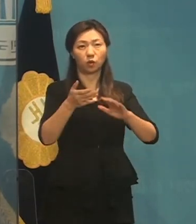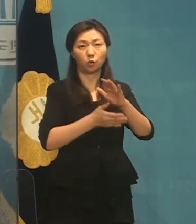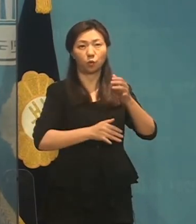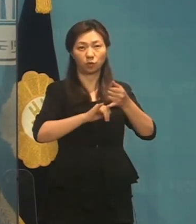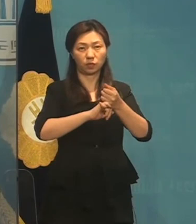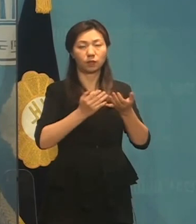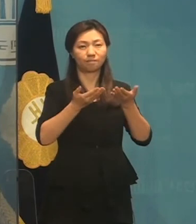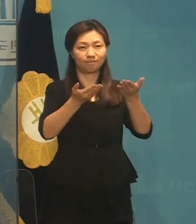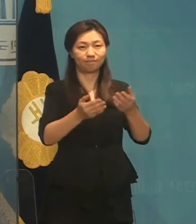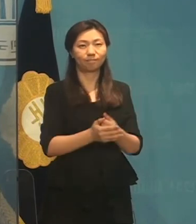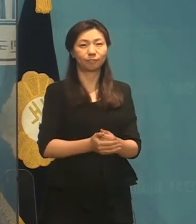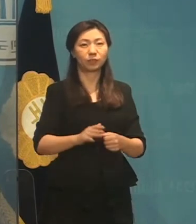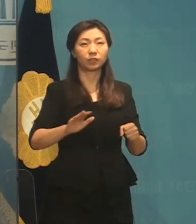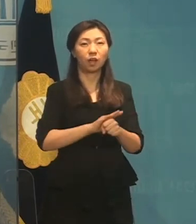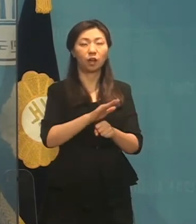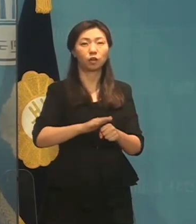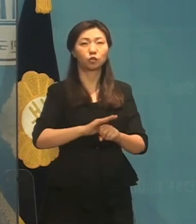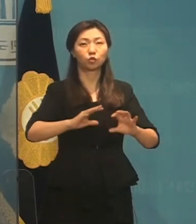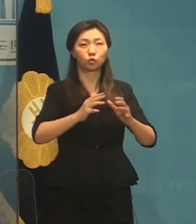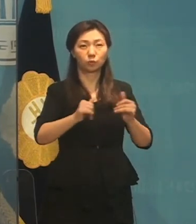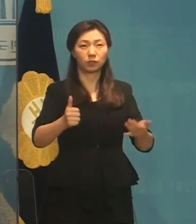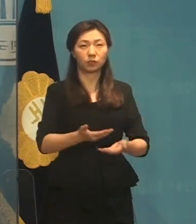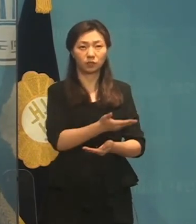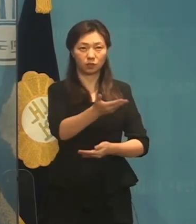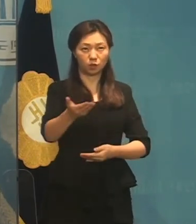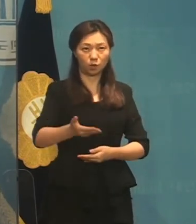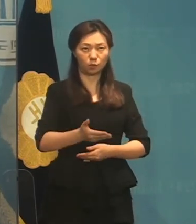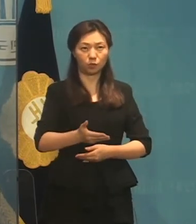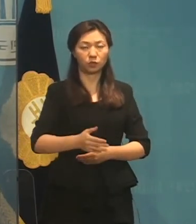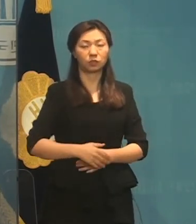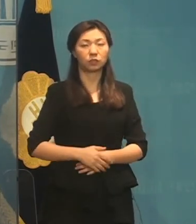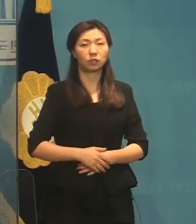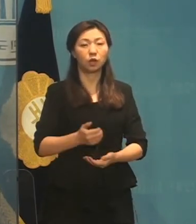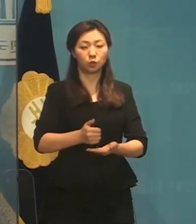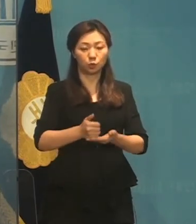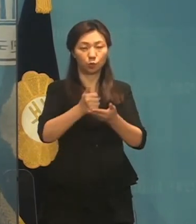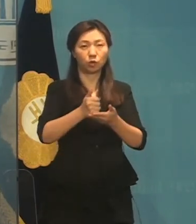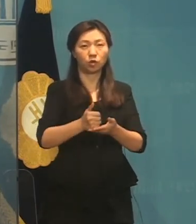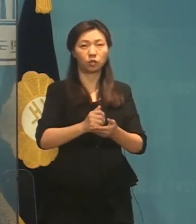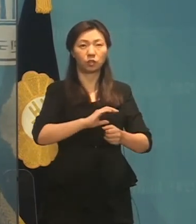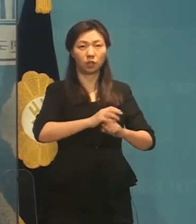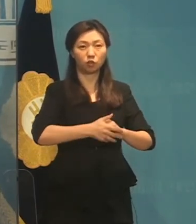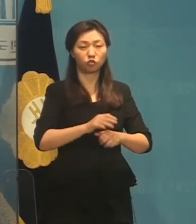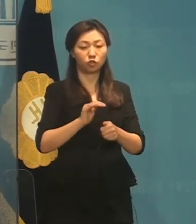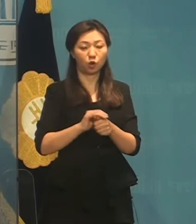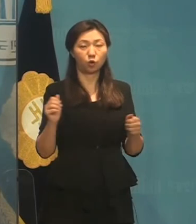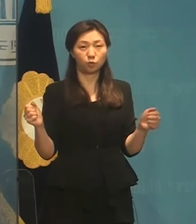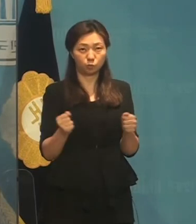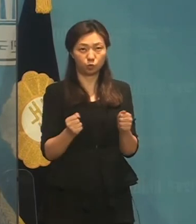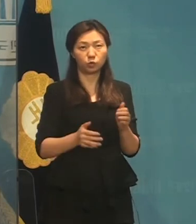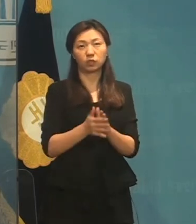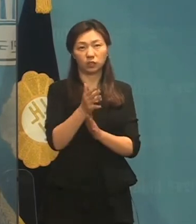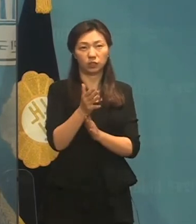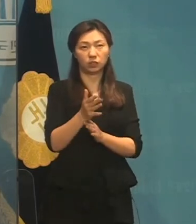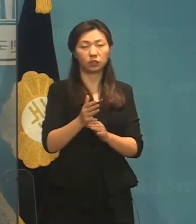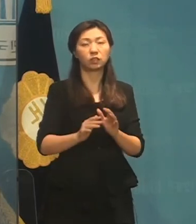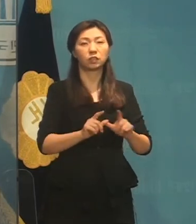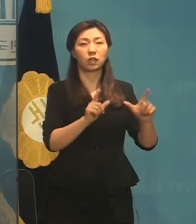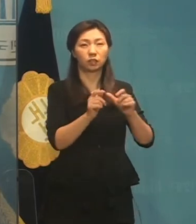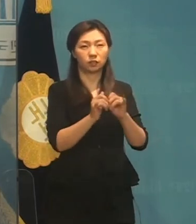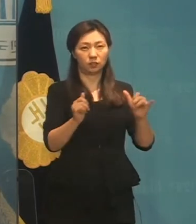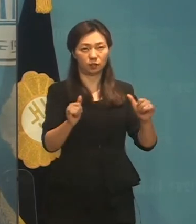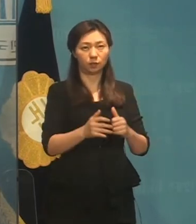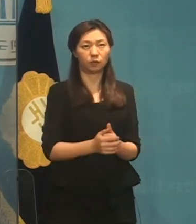사랑하는 국민 여러분, 존경하는 대구경북 시도민 여러분, 더불어민주당 대선 경선 후보